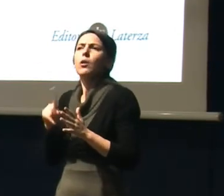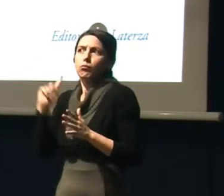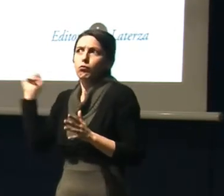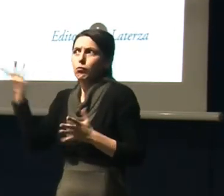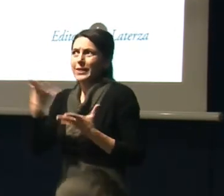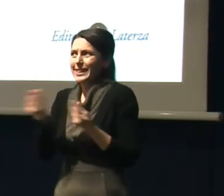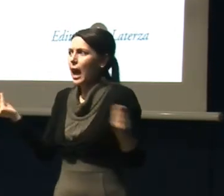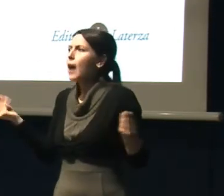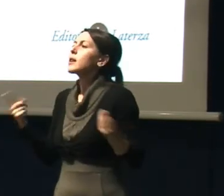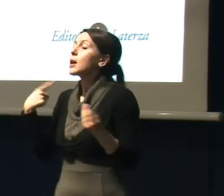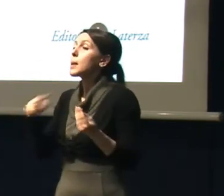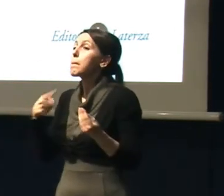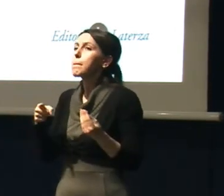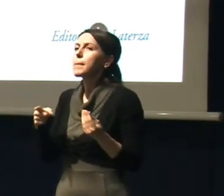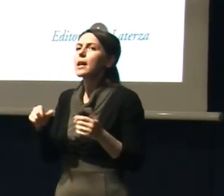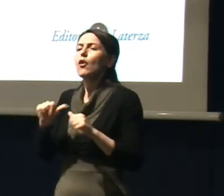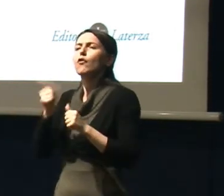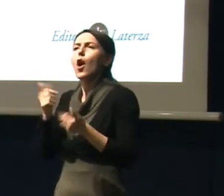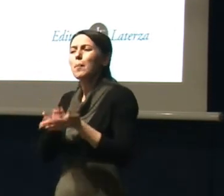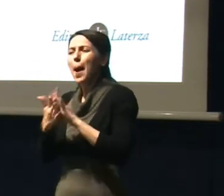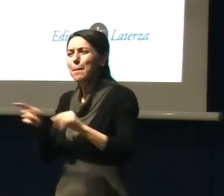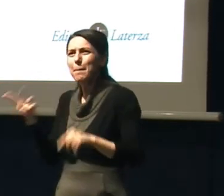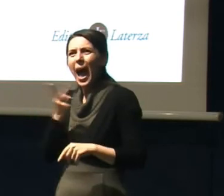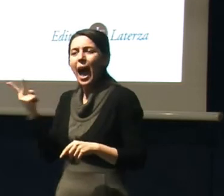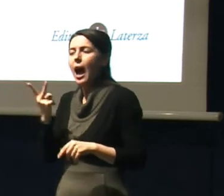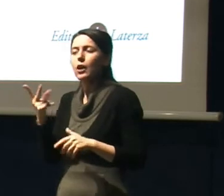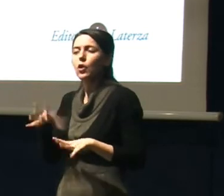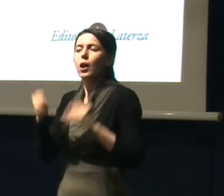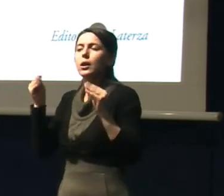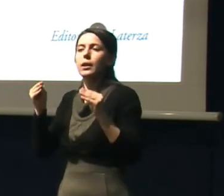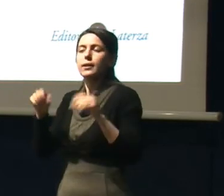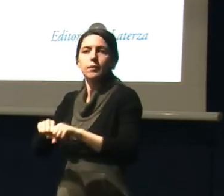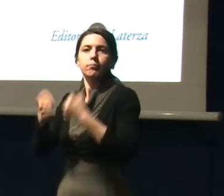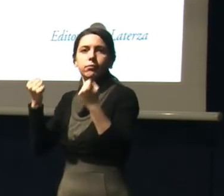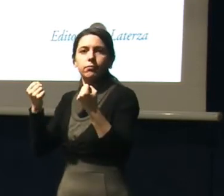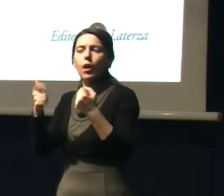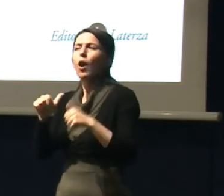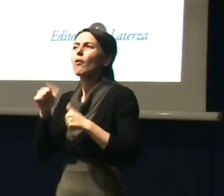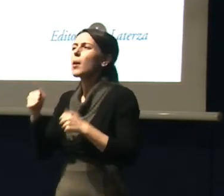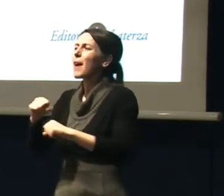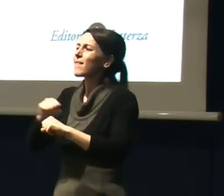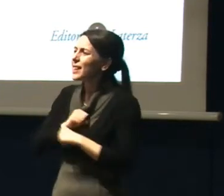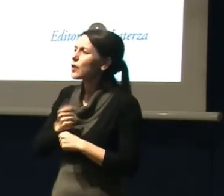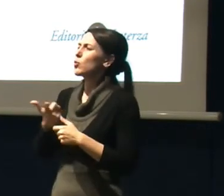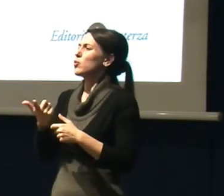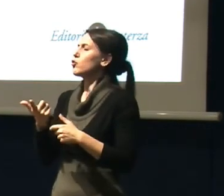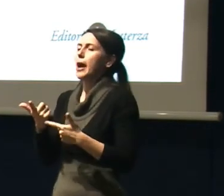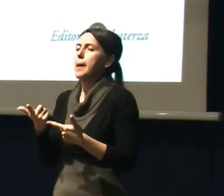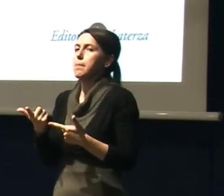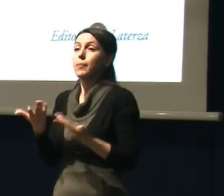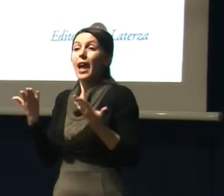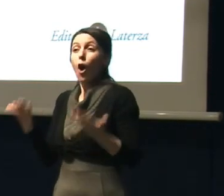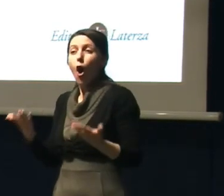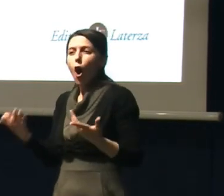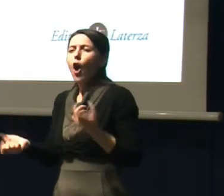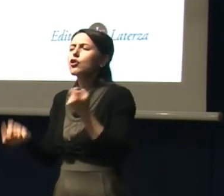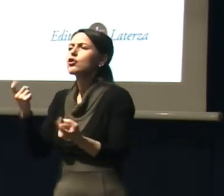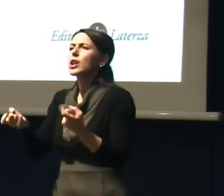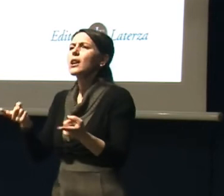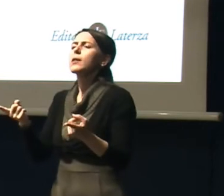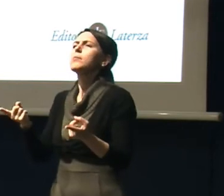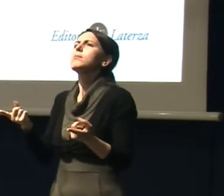interrotto e anche interrotto un legame emotivo un legame di credibilità con i giornali poi ci sono fenomeni più importanti e più